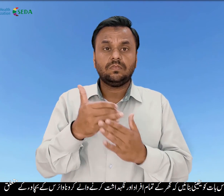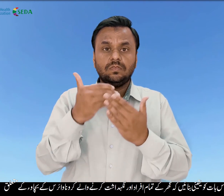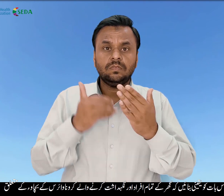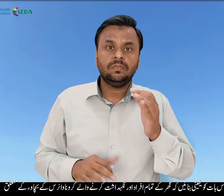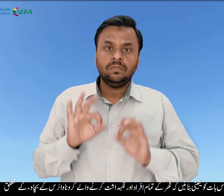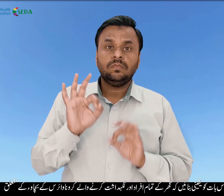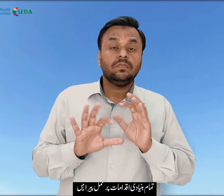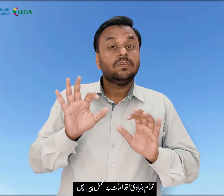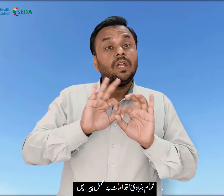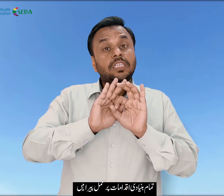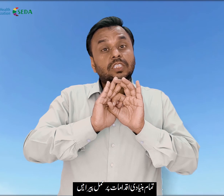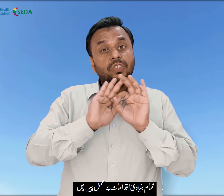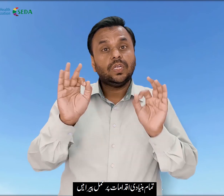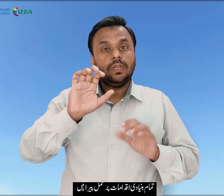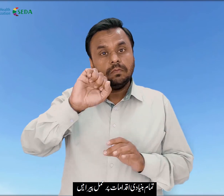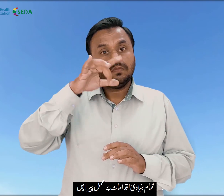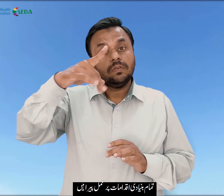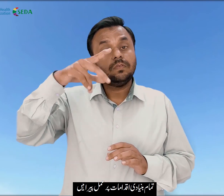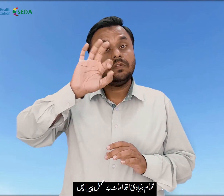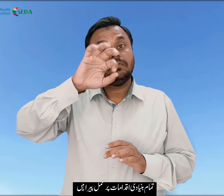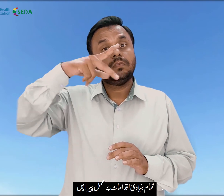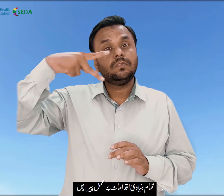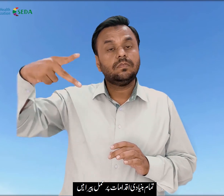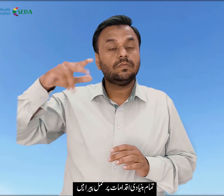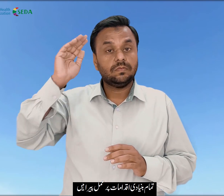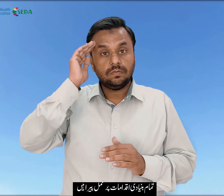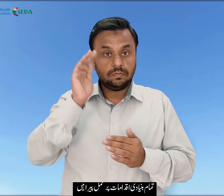متعلق تمام بنیادی اقدامات پر عمل پیرا ہیں۔